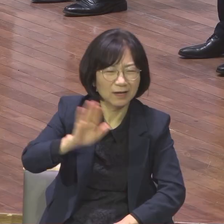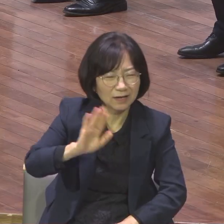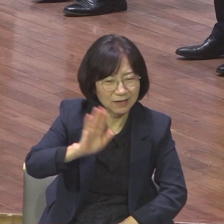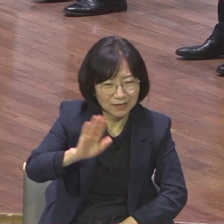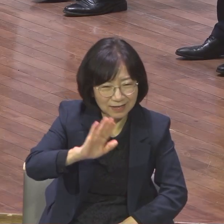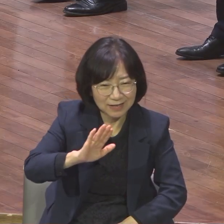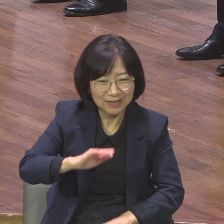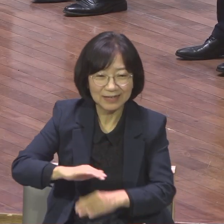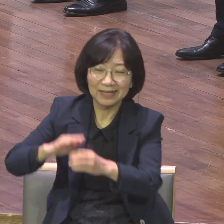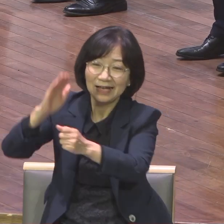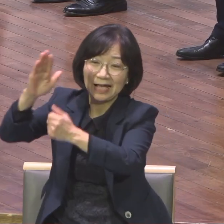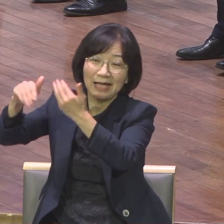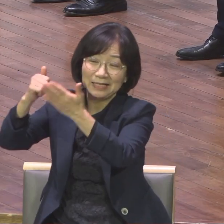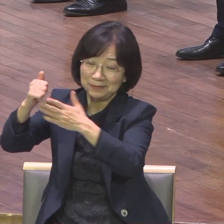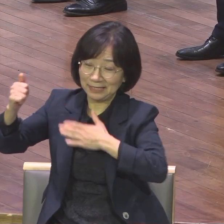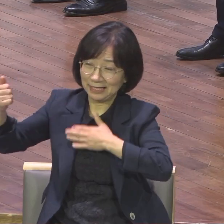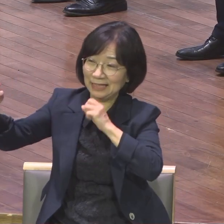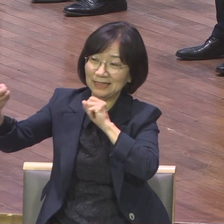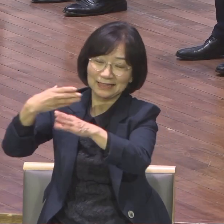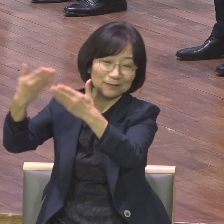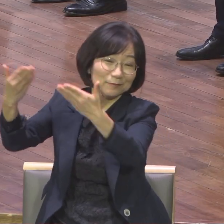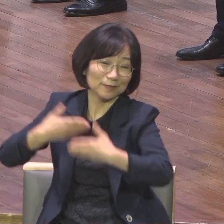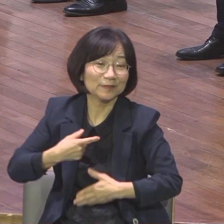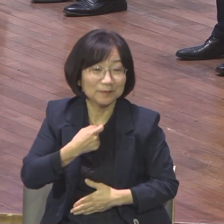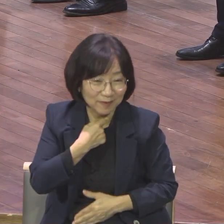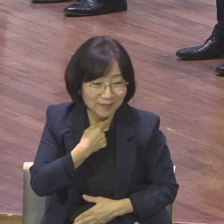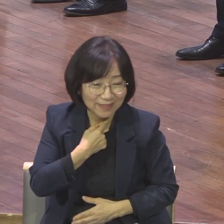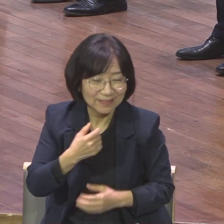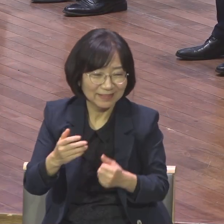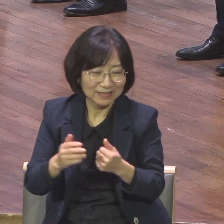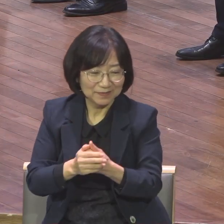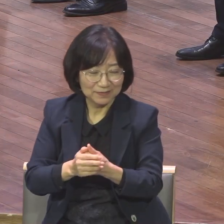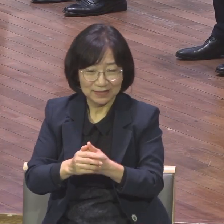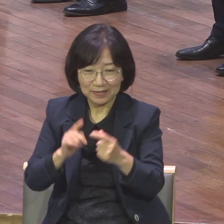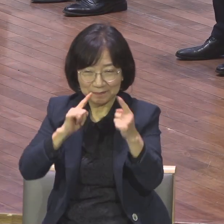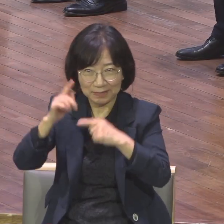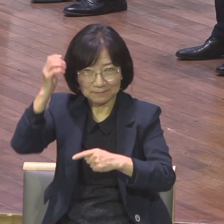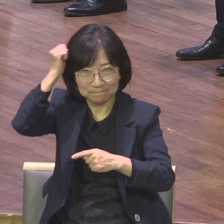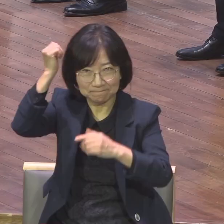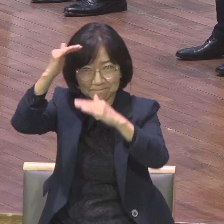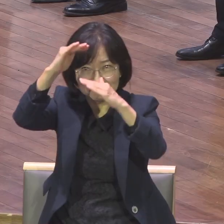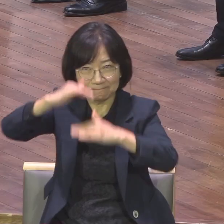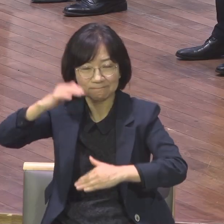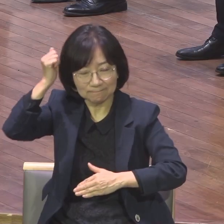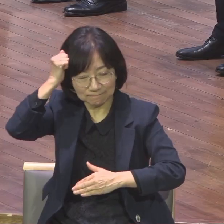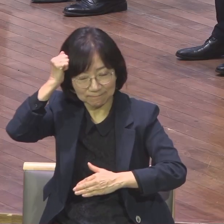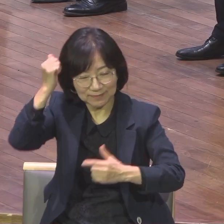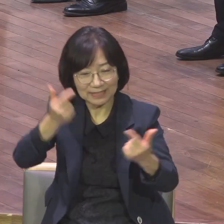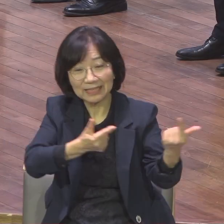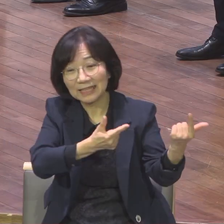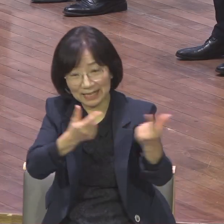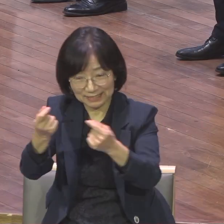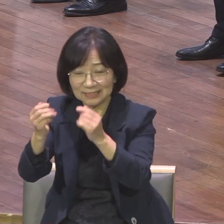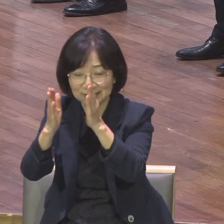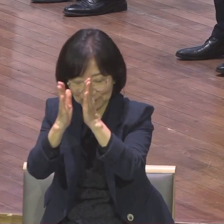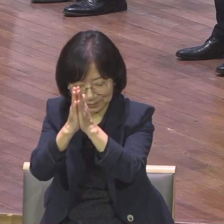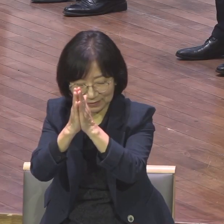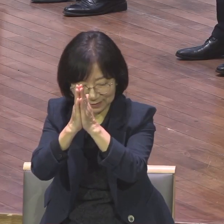응답 주시기를 원하시는 하나님이십니다. 주신 말씀 생각하고 다 같이 우리 주여 한번 외쳐